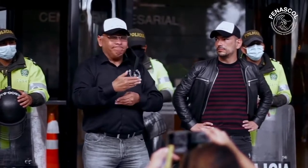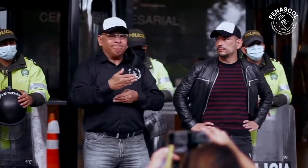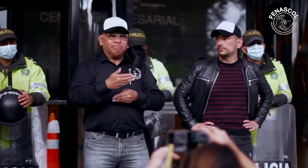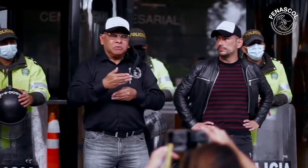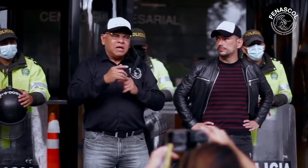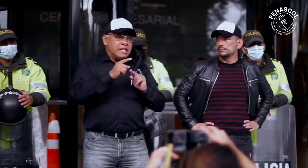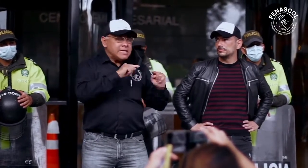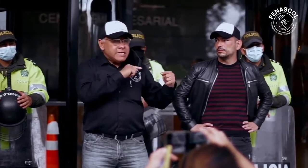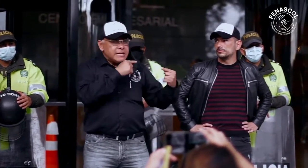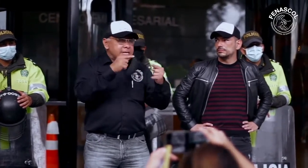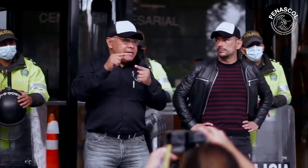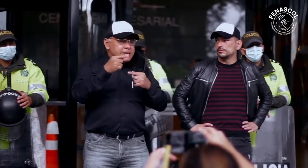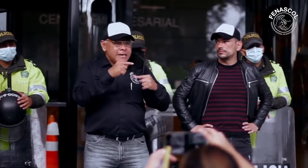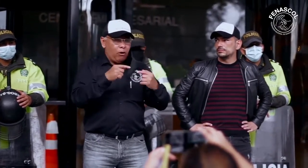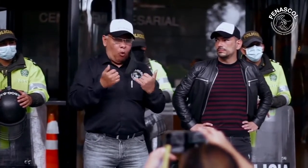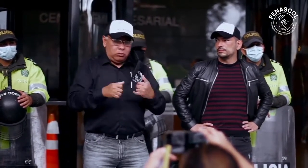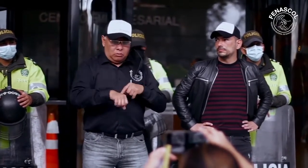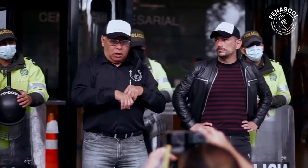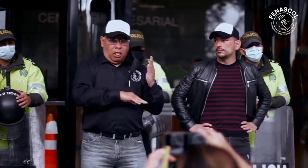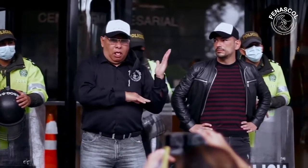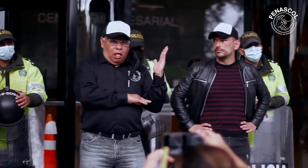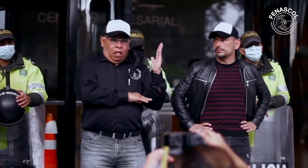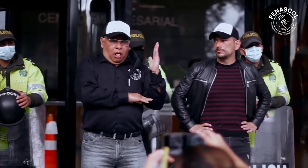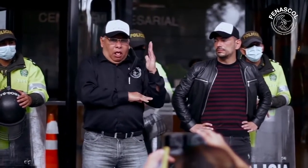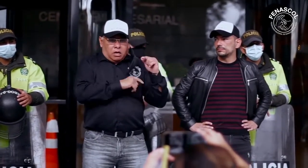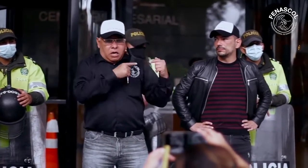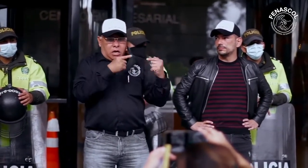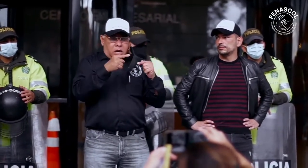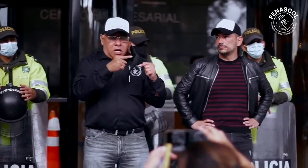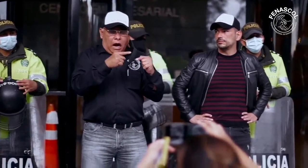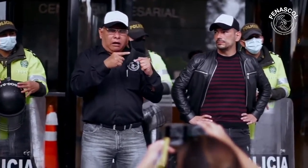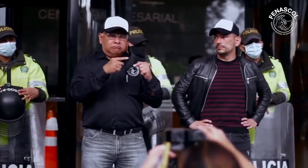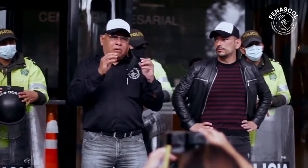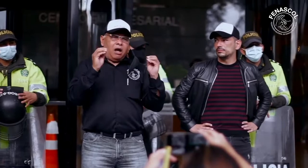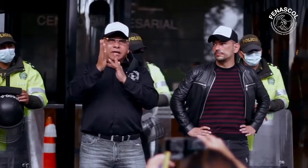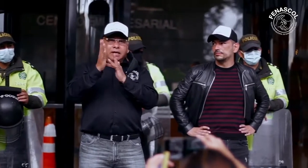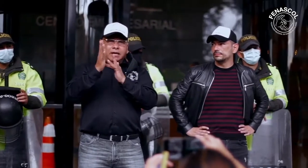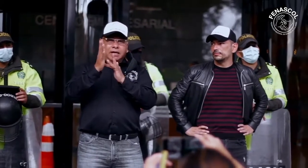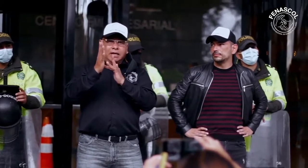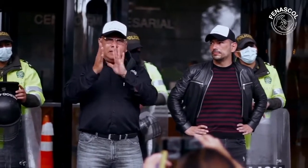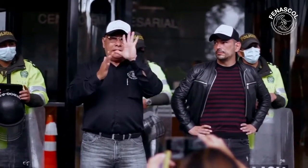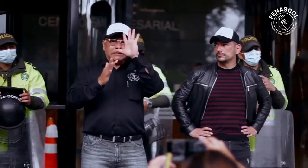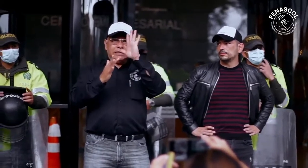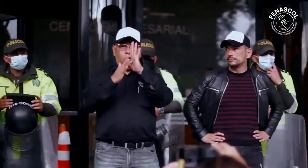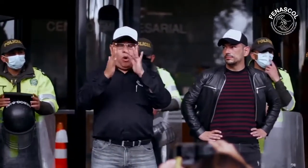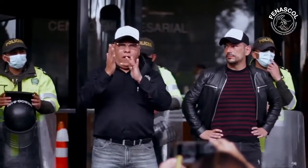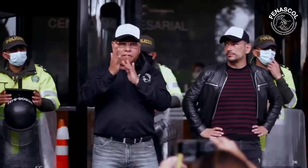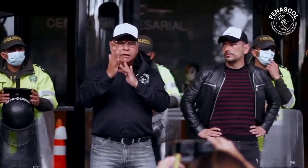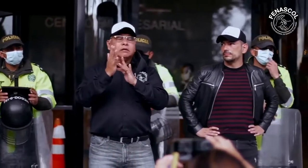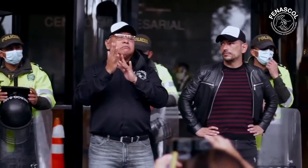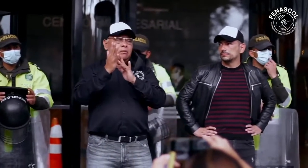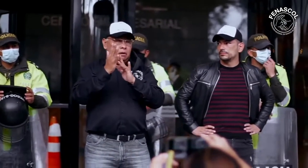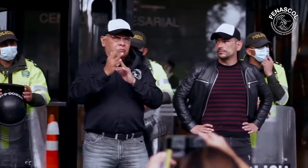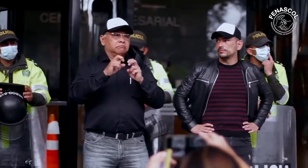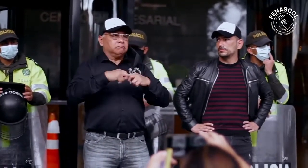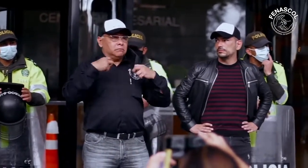la van a poder refrendar. Comentamos todo esto y llegamos al acuerdo de que nos reuniremos nuevamente el 5 de